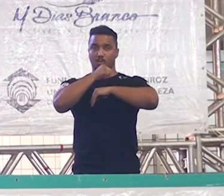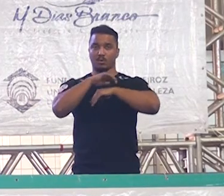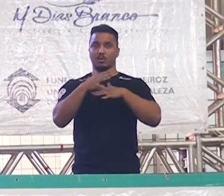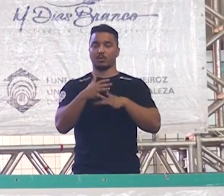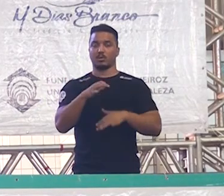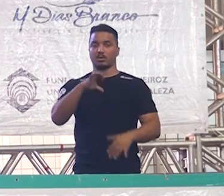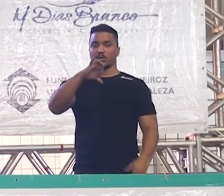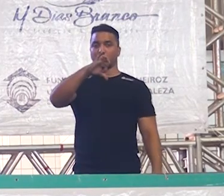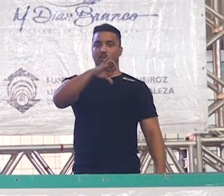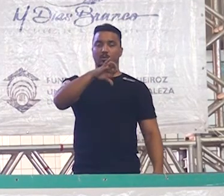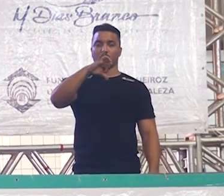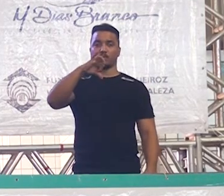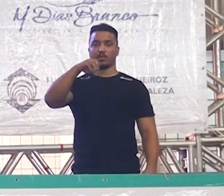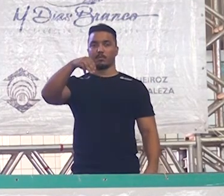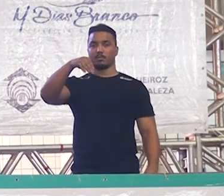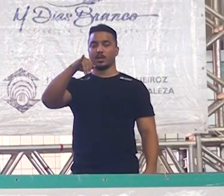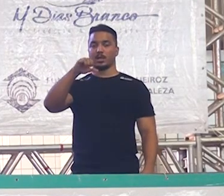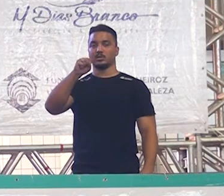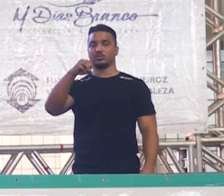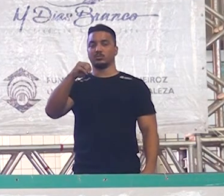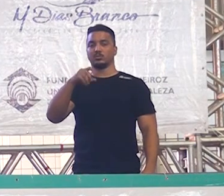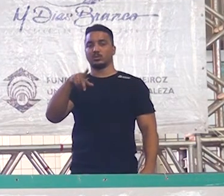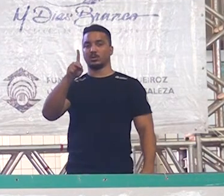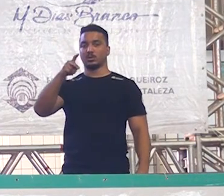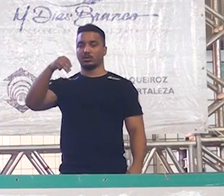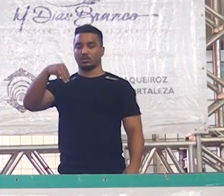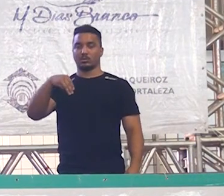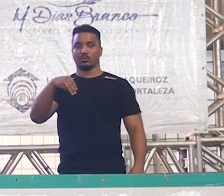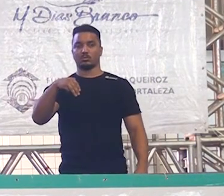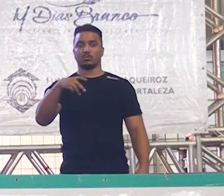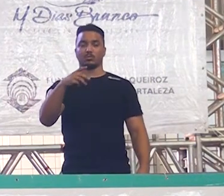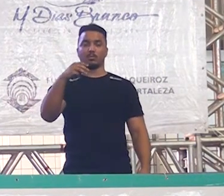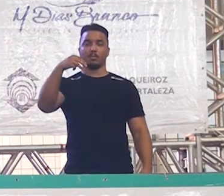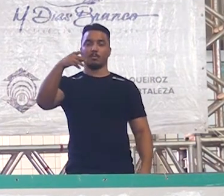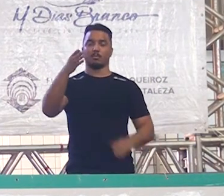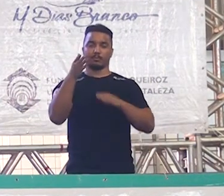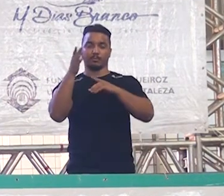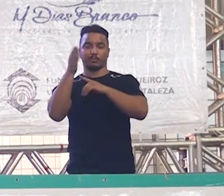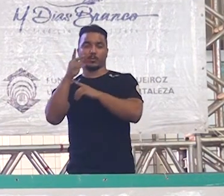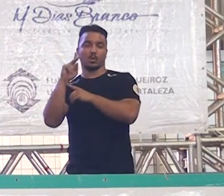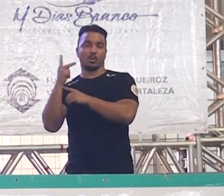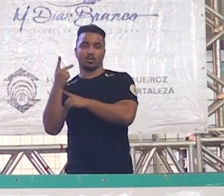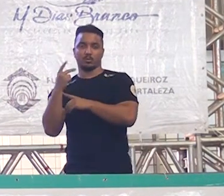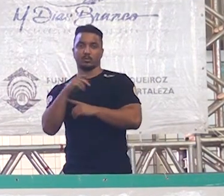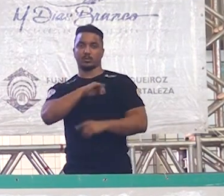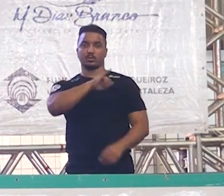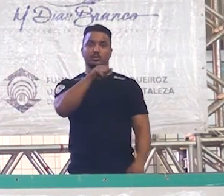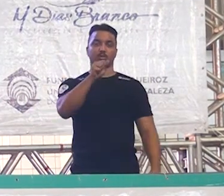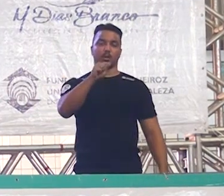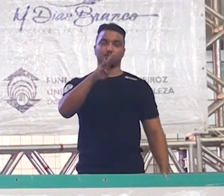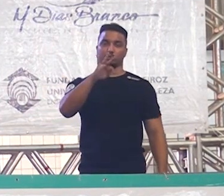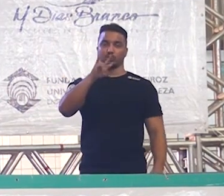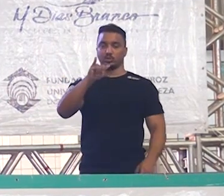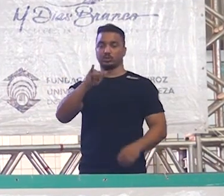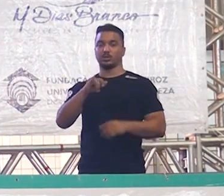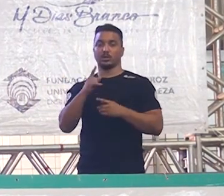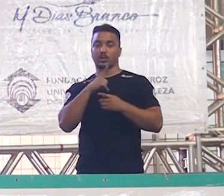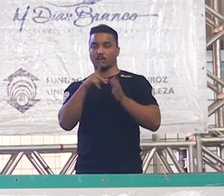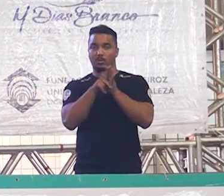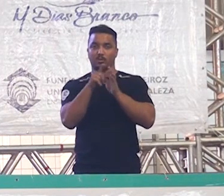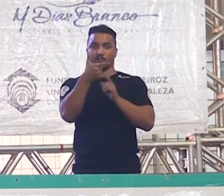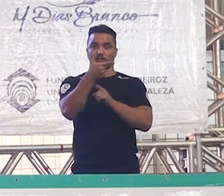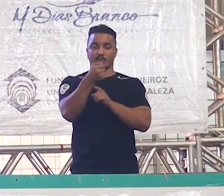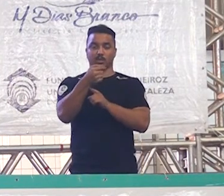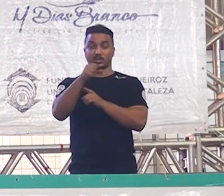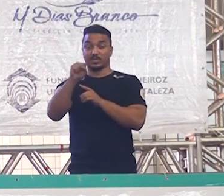a 99 milésimos de quilômetro por hora. Se eu pegar um jabuti, 27 centésimos de quilômetro por